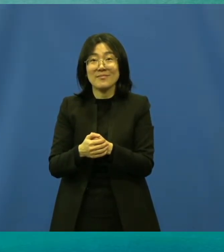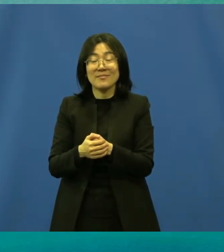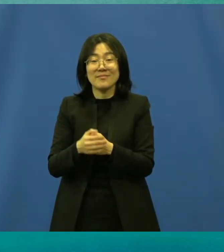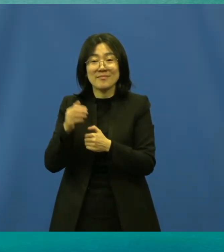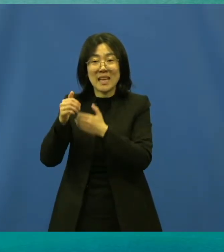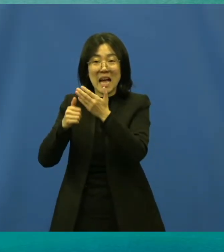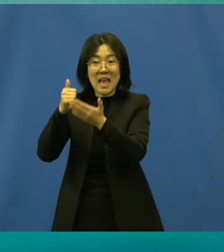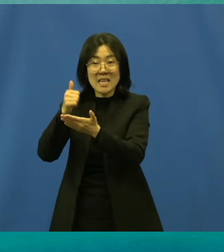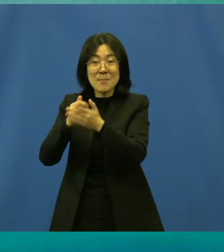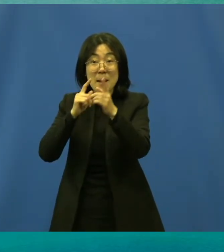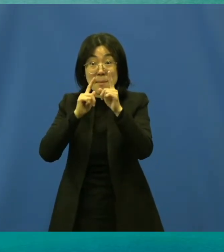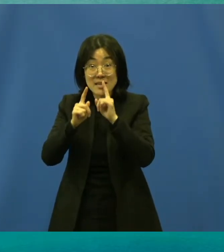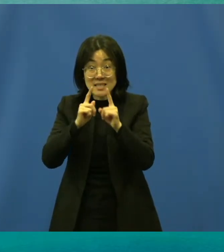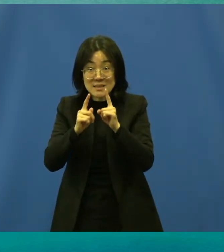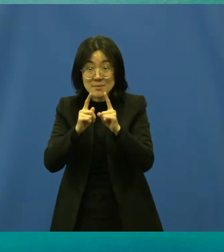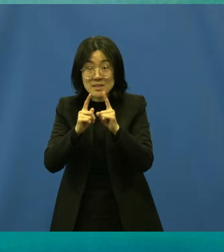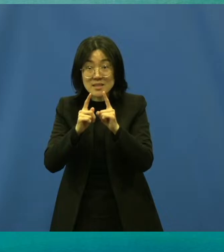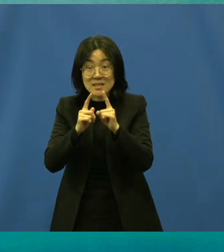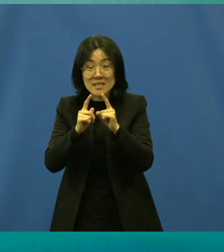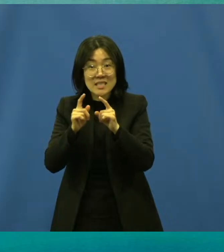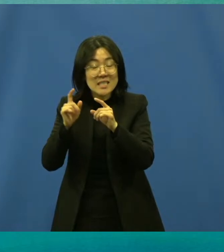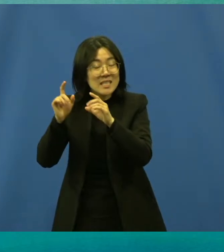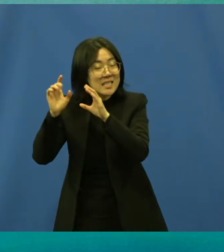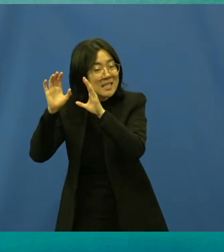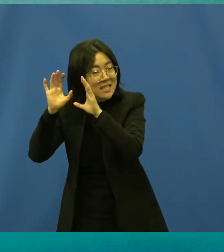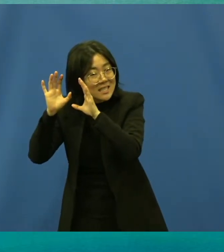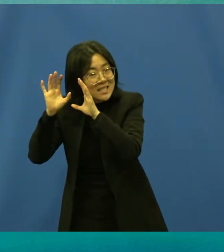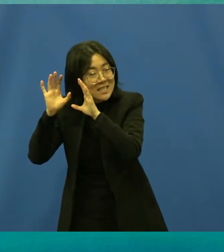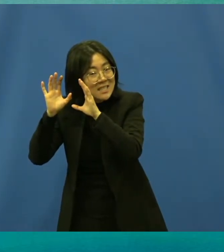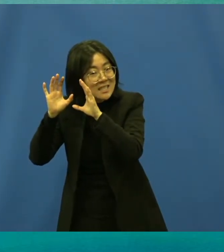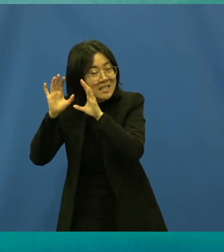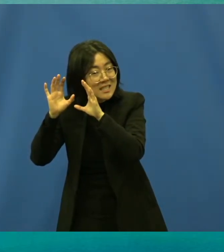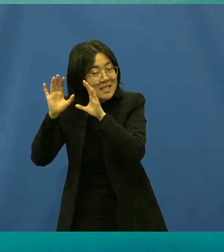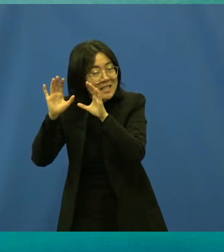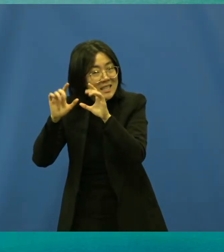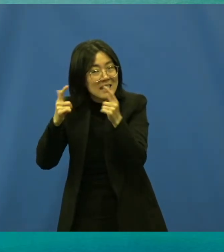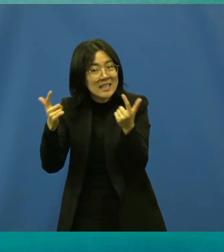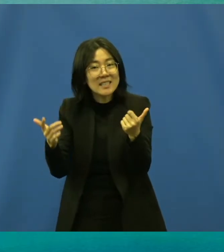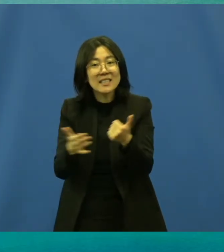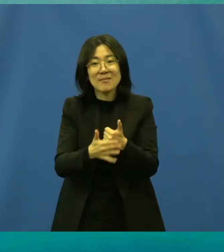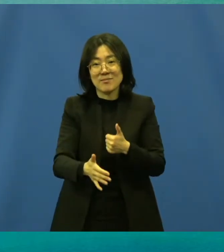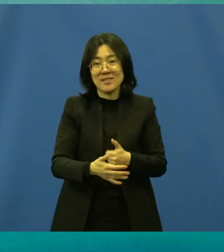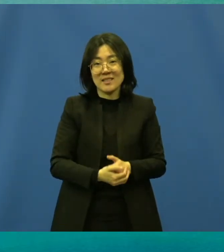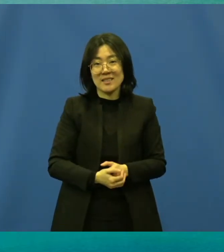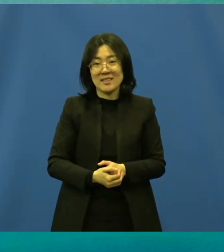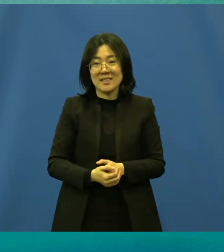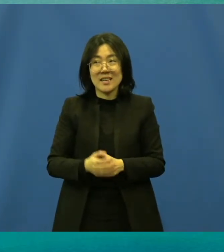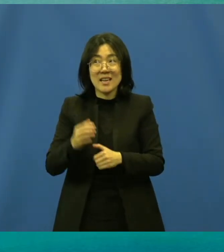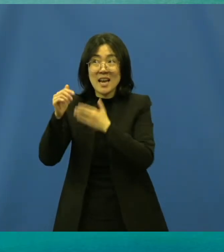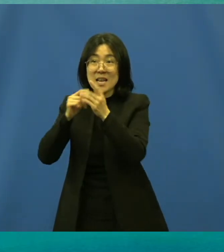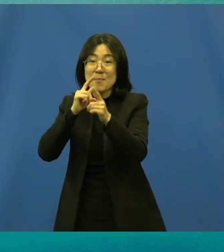하나님의 말씀을 경청하지 않는 데서 사고가 터집니다.